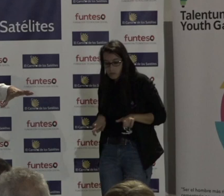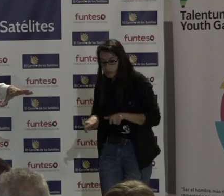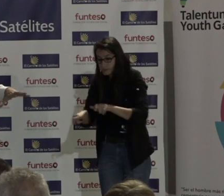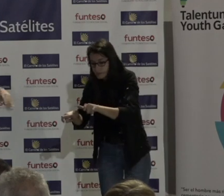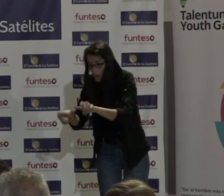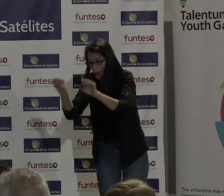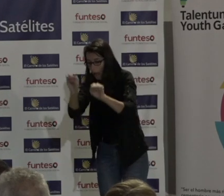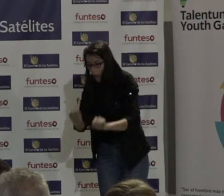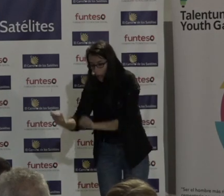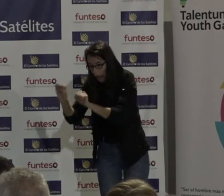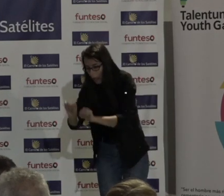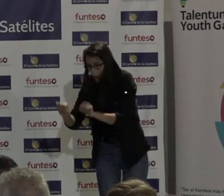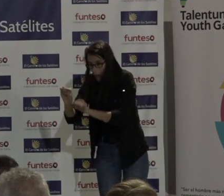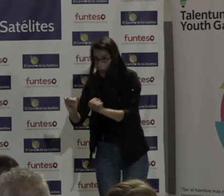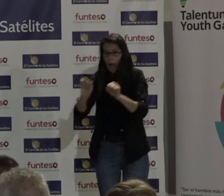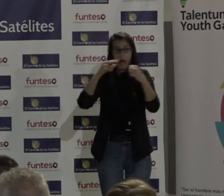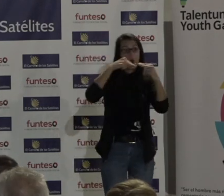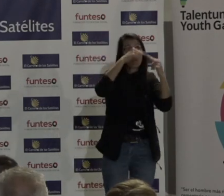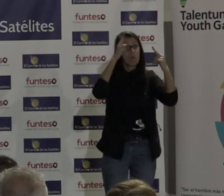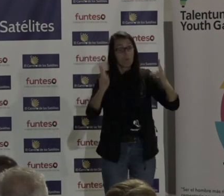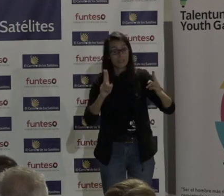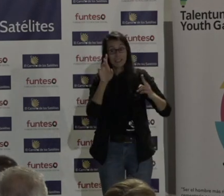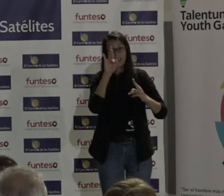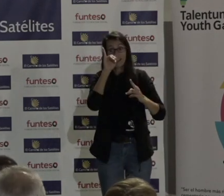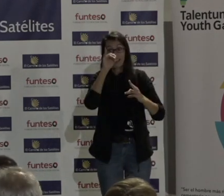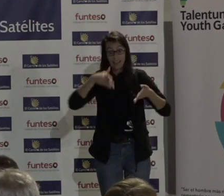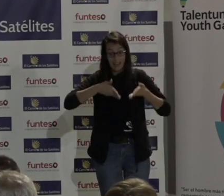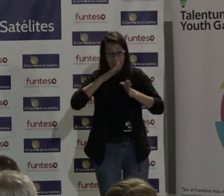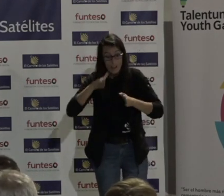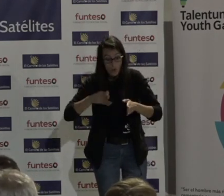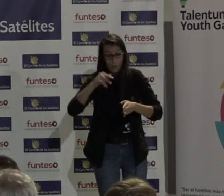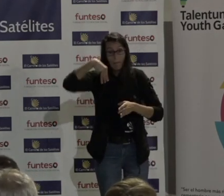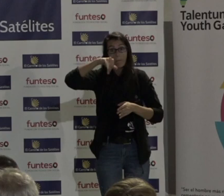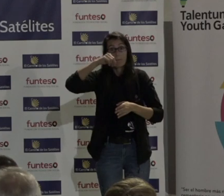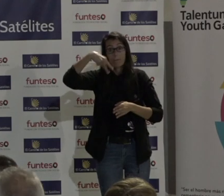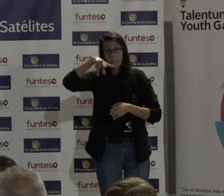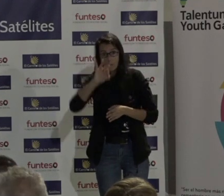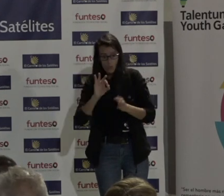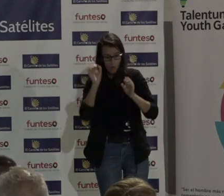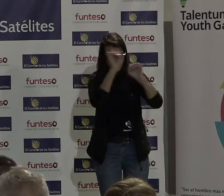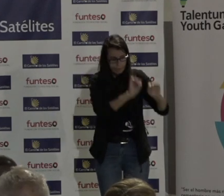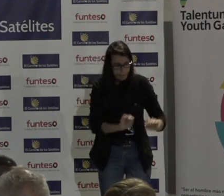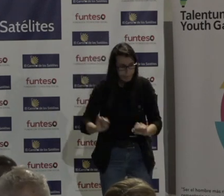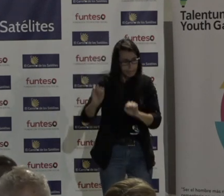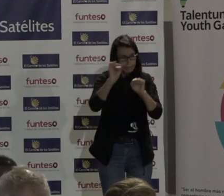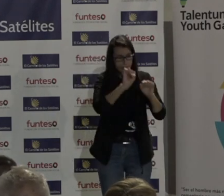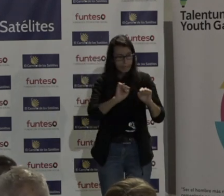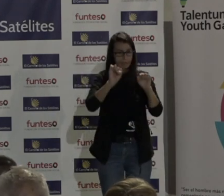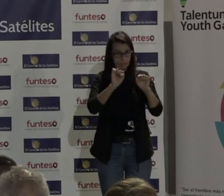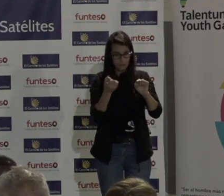Marín, protegía el puente sobre el Miño y protegía todo ese momento